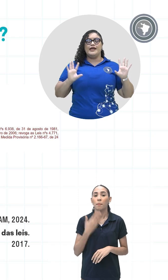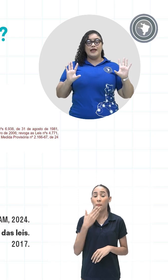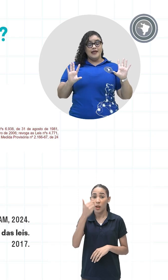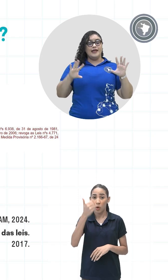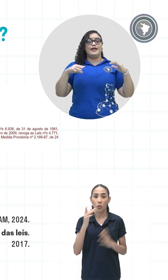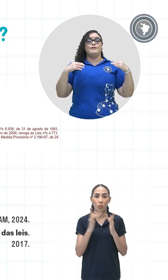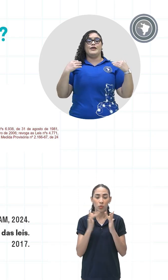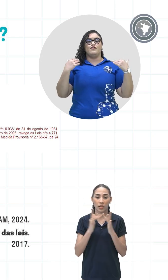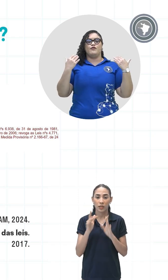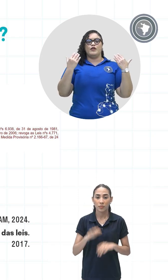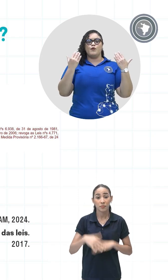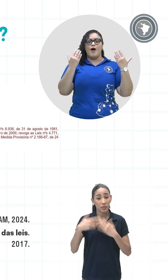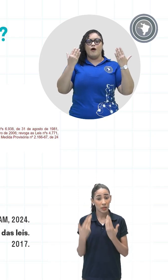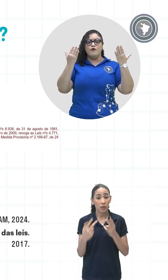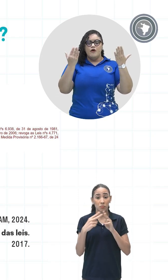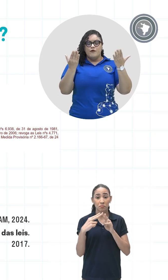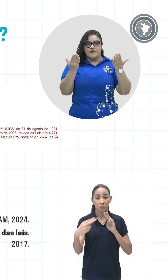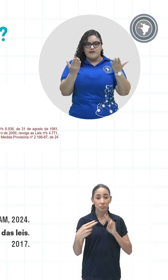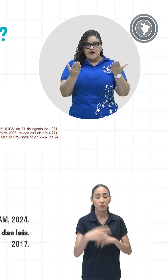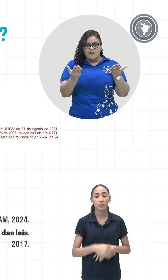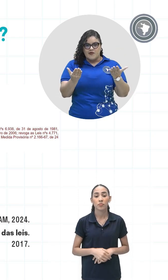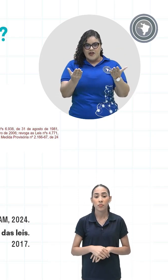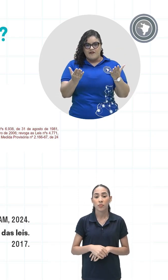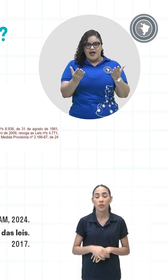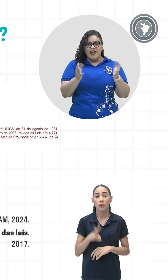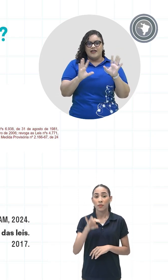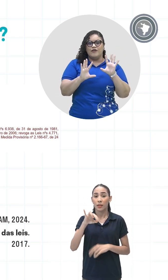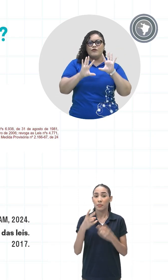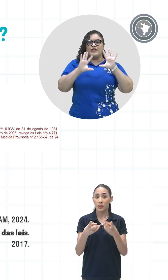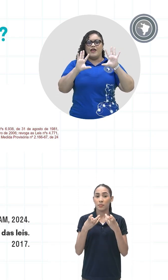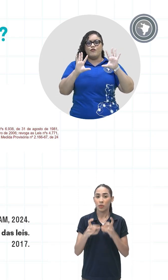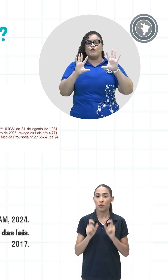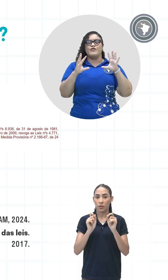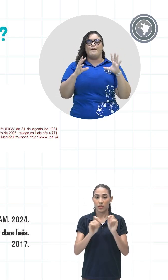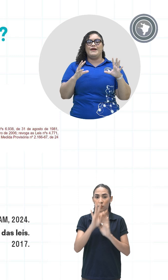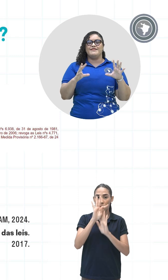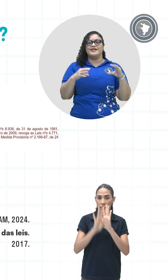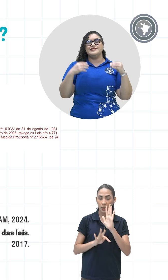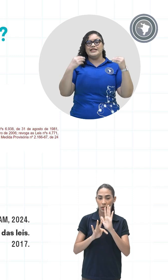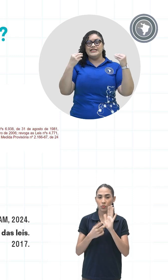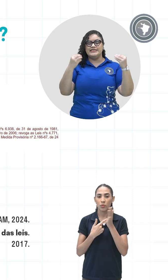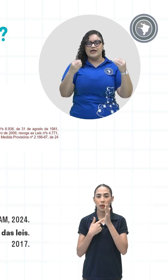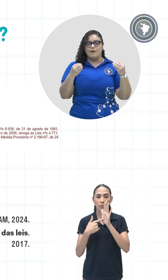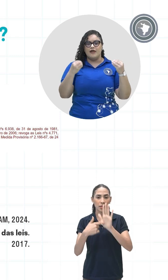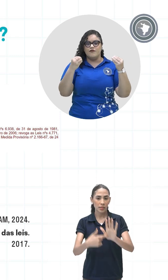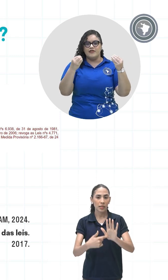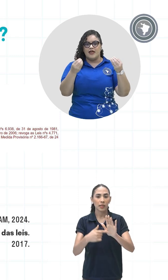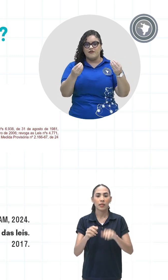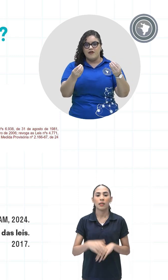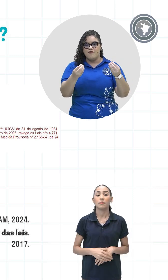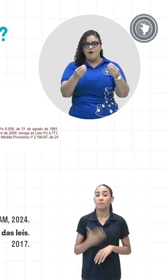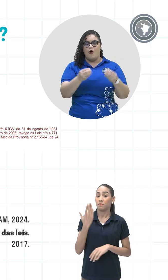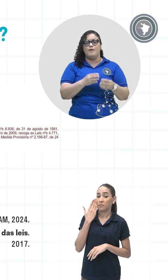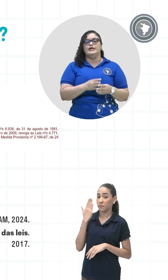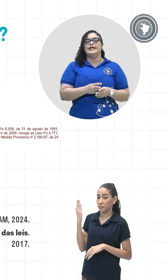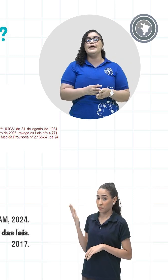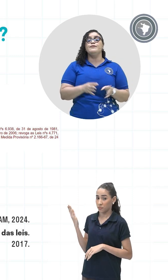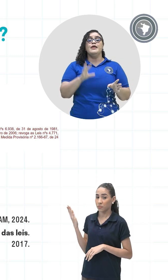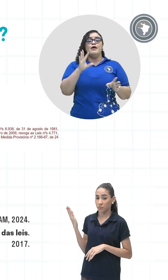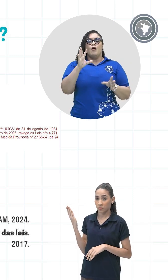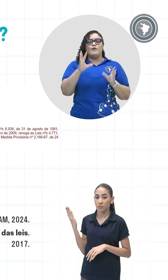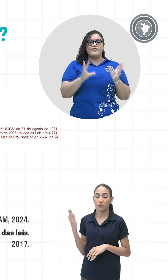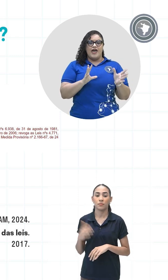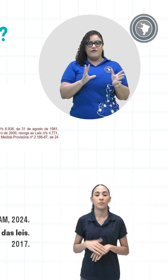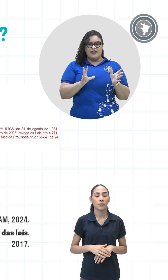acessível, né? E aí, em ambiente virtual, você vai observar que o texto se apresenta inicialmente desta forma,